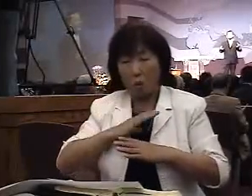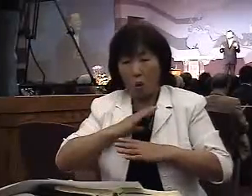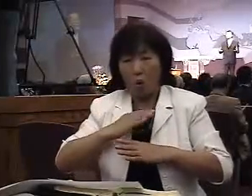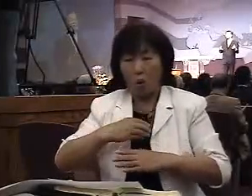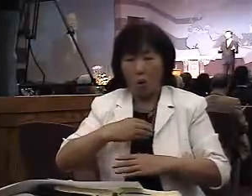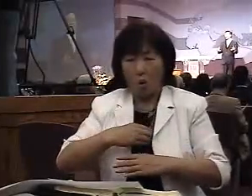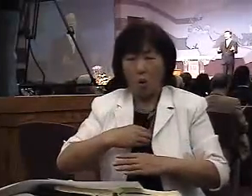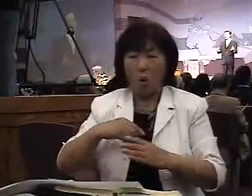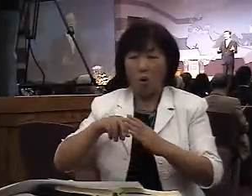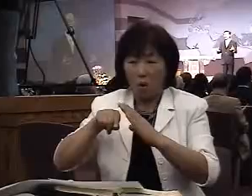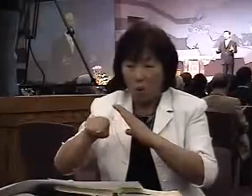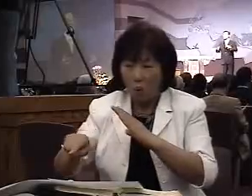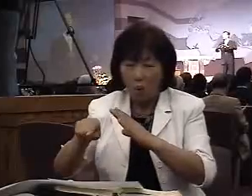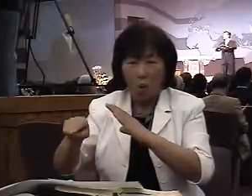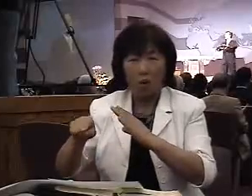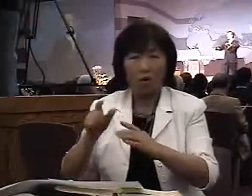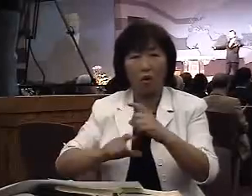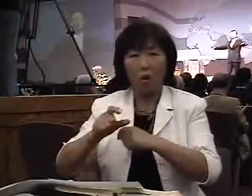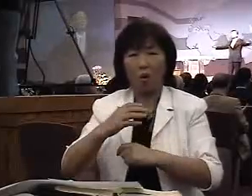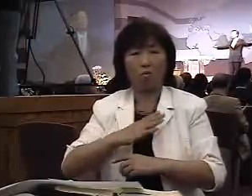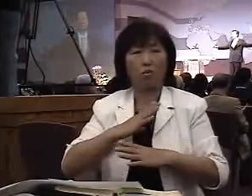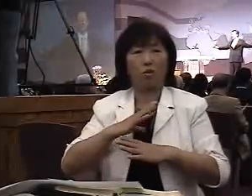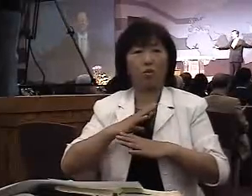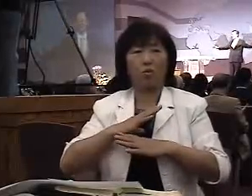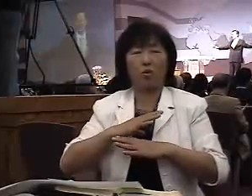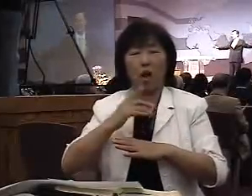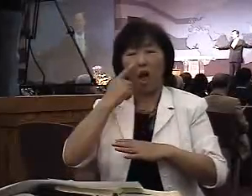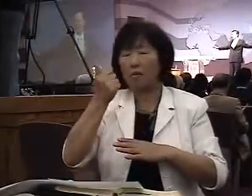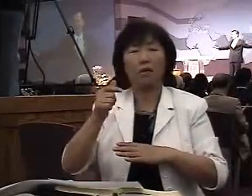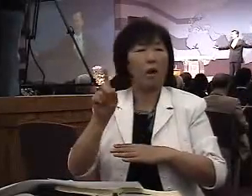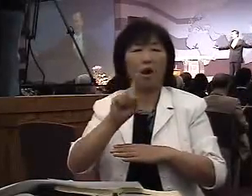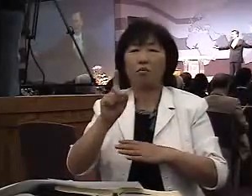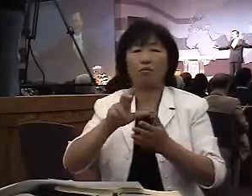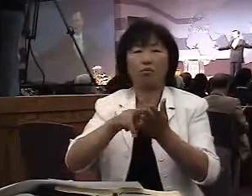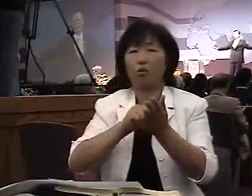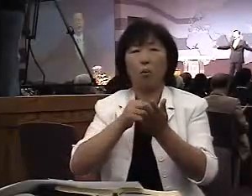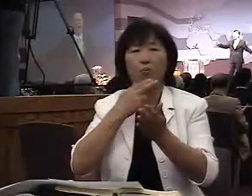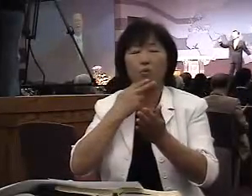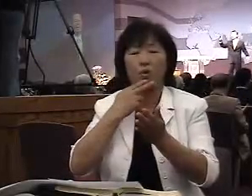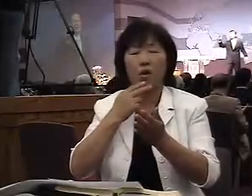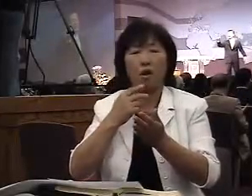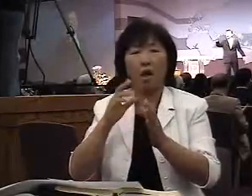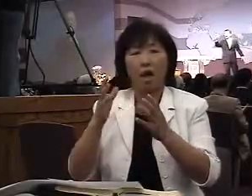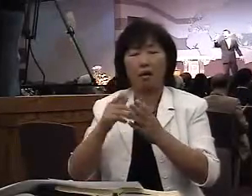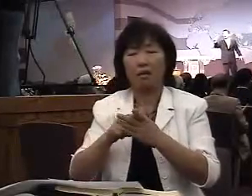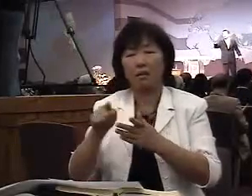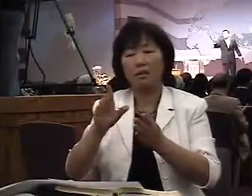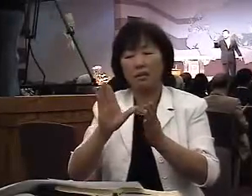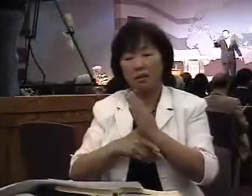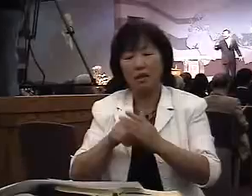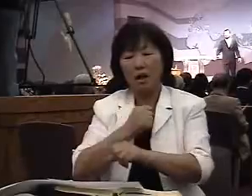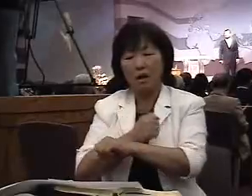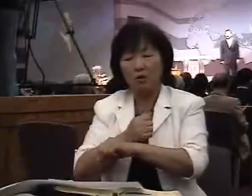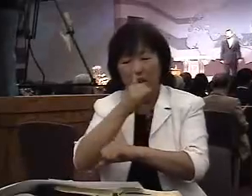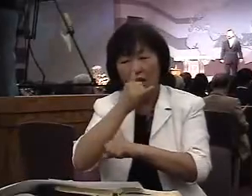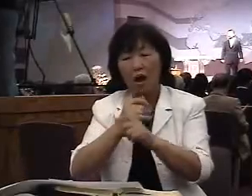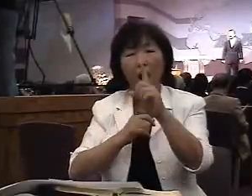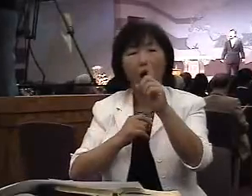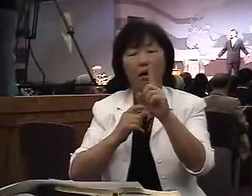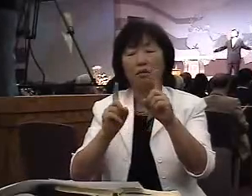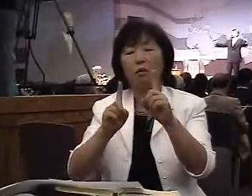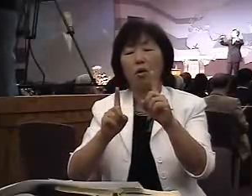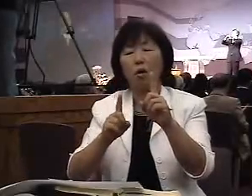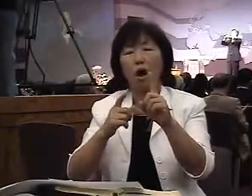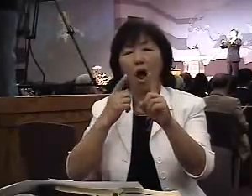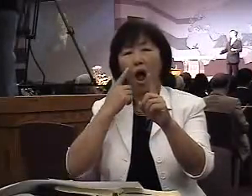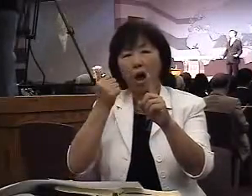들어가기 때문에 무서운 겁니다. 아빠에게는 아무런 문제가 없어요. 그래서 아이가 그때 할 수 있는 것 한 가지만 하면